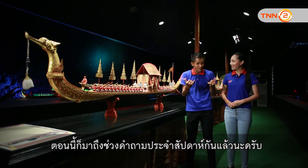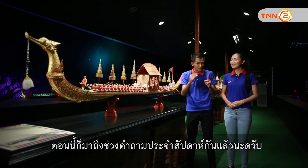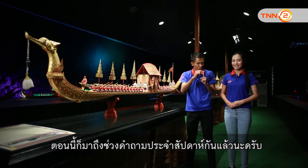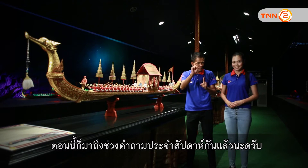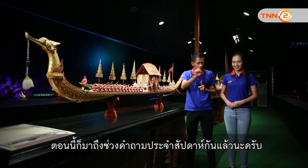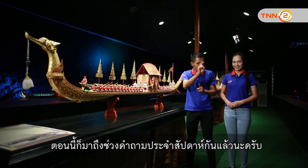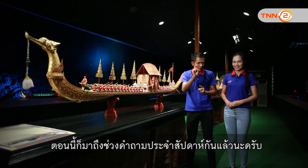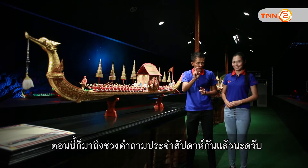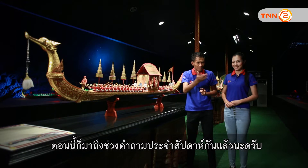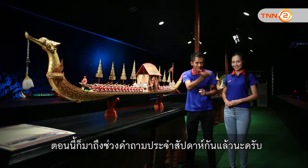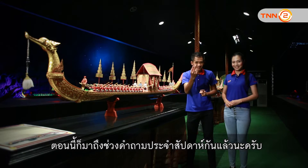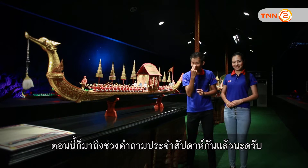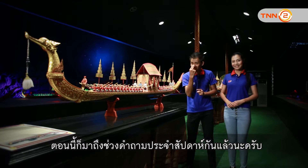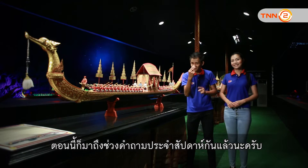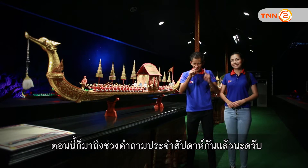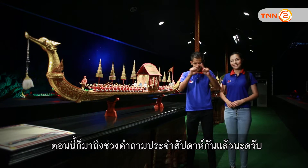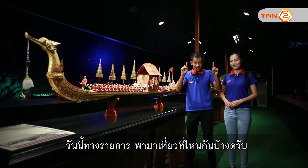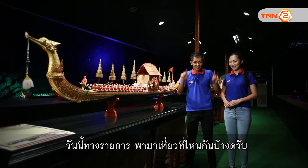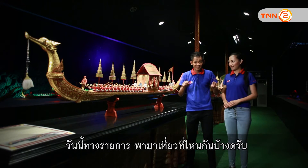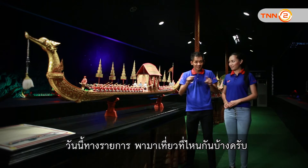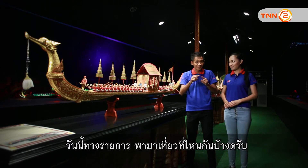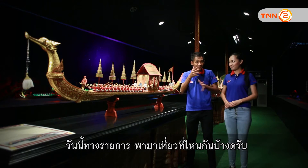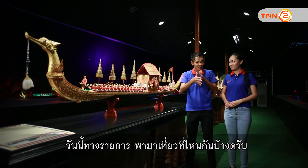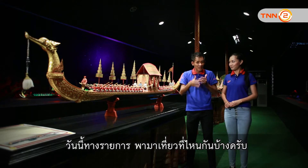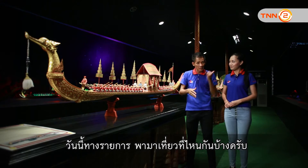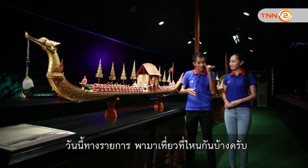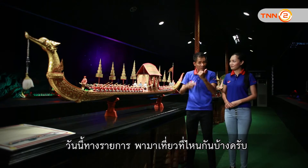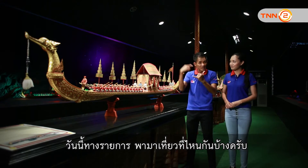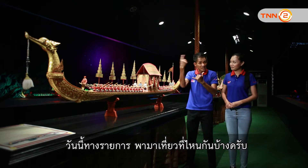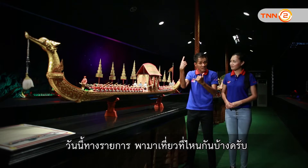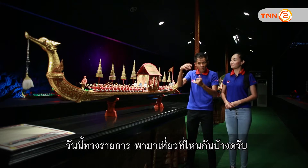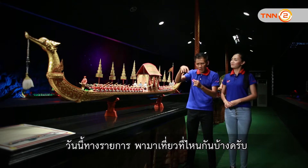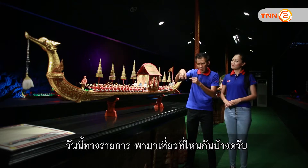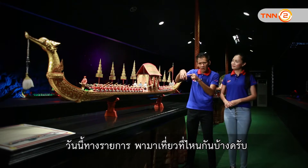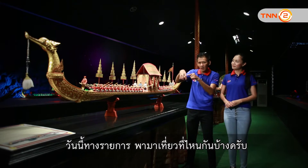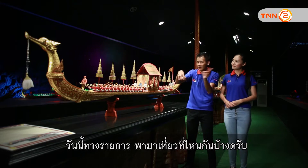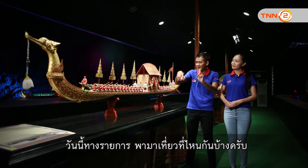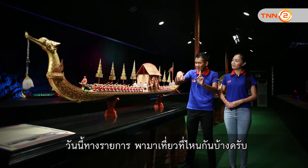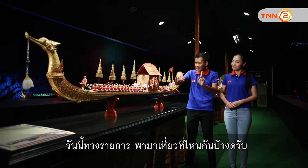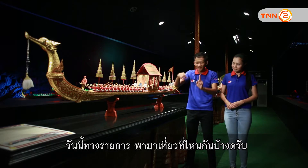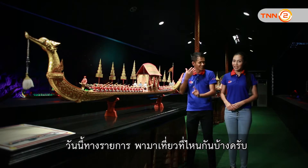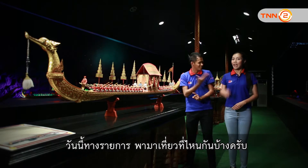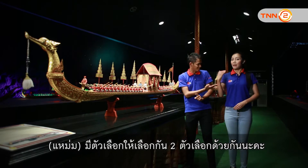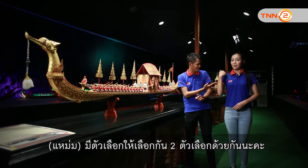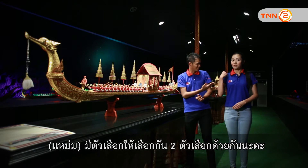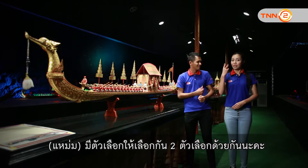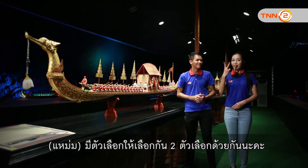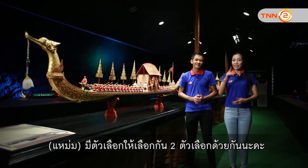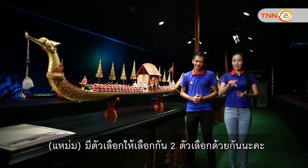าถึงช่วงคำถามประจำสัปดาห์กันแล้วนะครับวันนี้ทางรายการพามาเที่ยวที่ไหนกันบ้างครับ มีตัวเลือกให้เลือกกัน